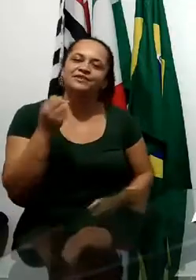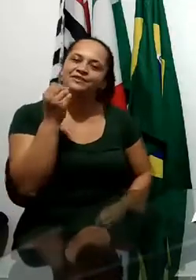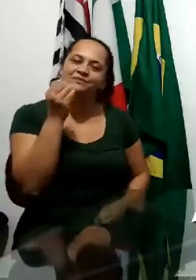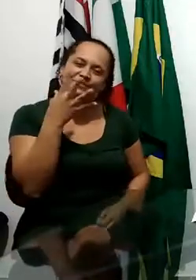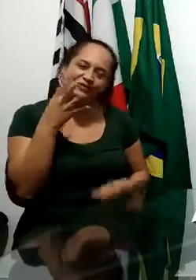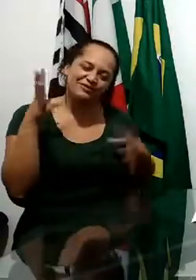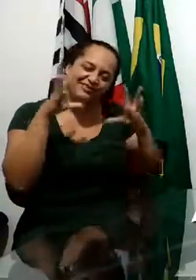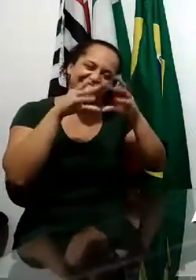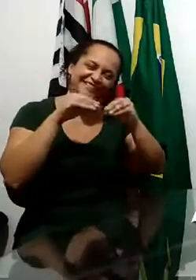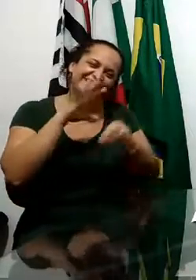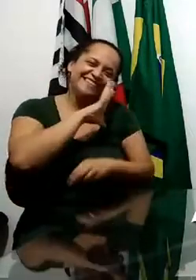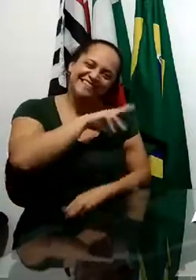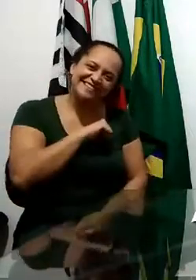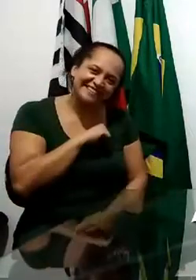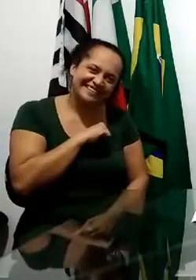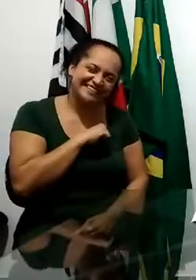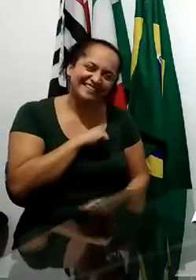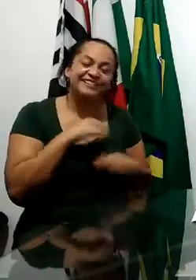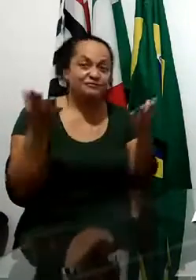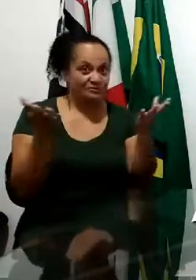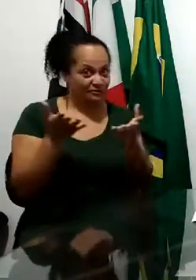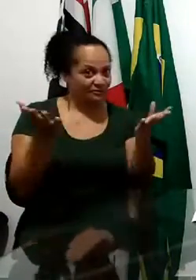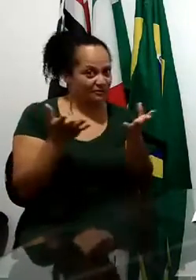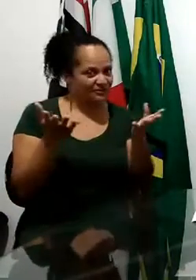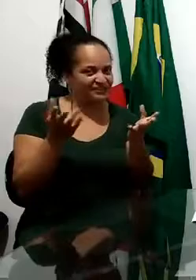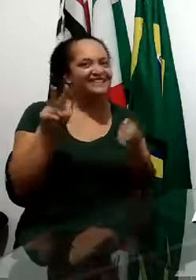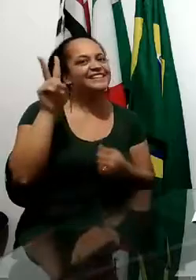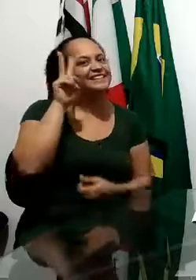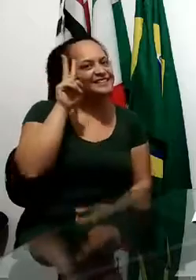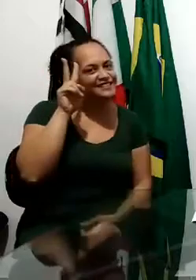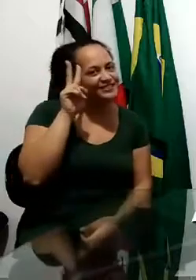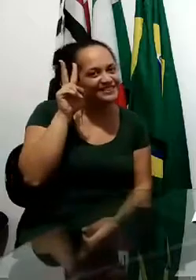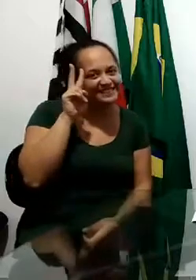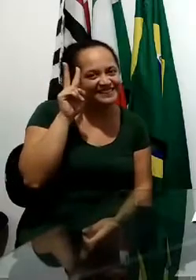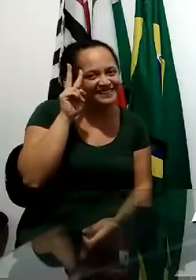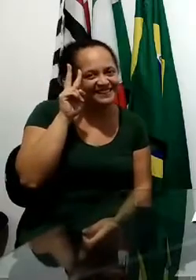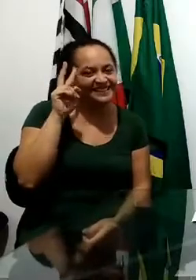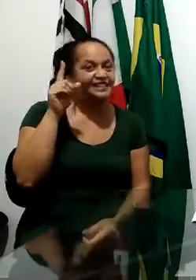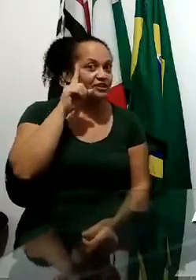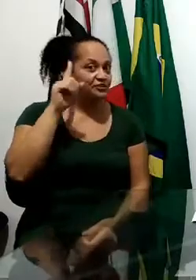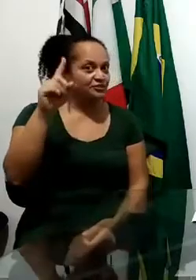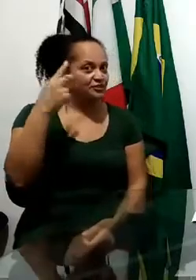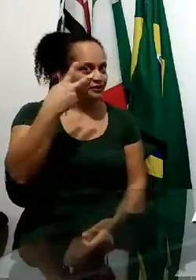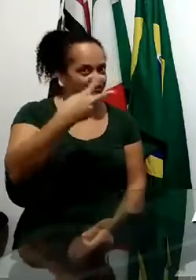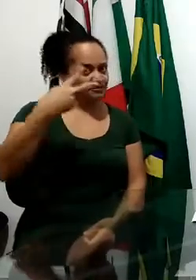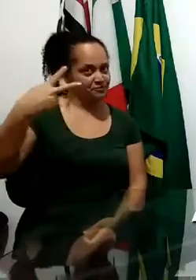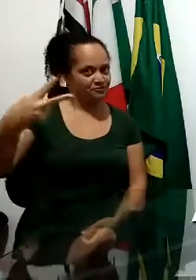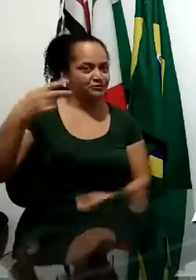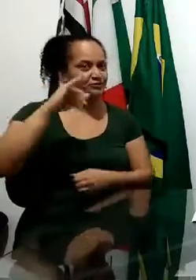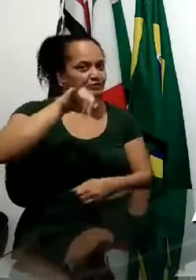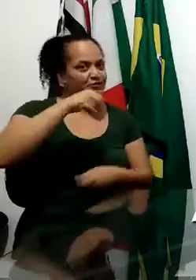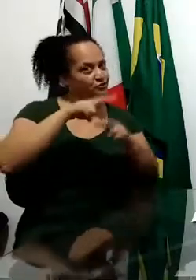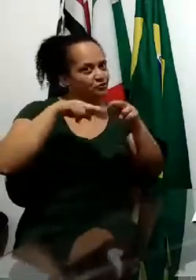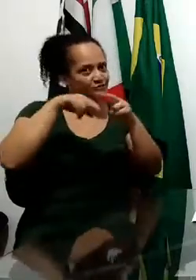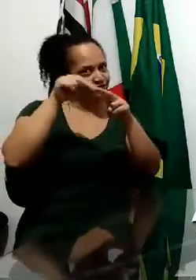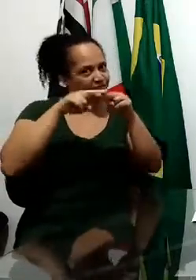Boa noite, amados. Estamos aqui nessa segunda-feira, dia 22 de junho